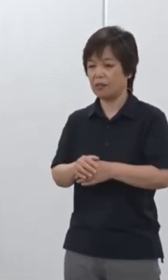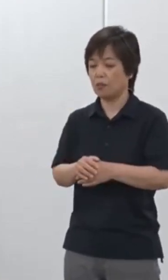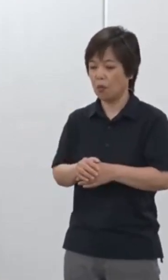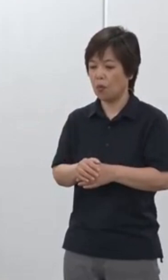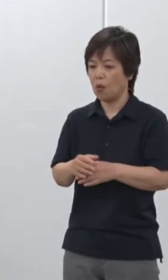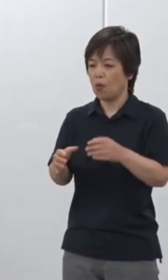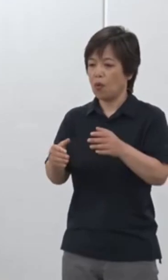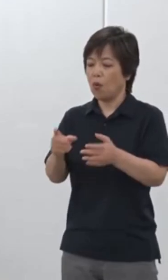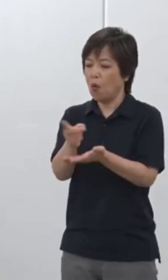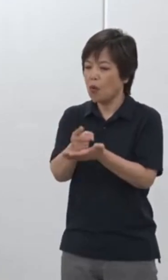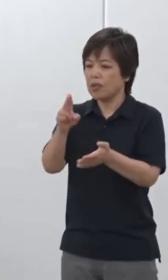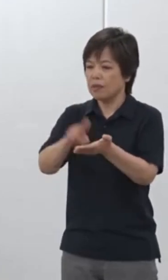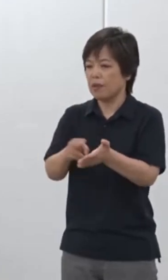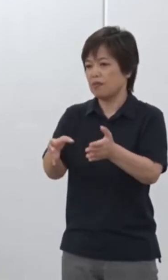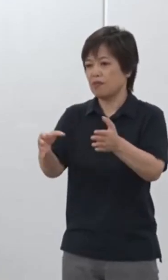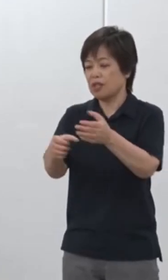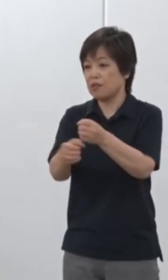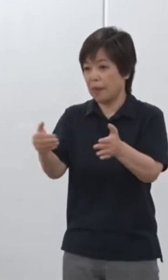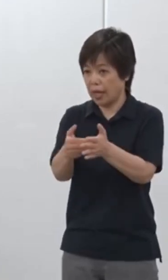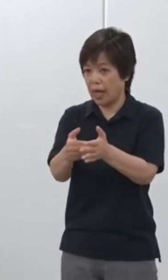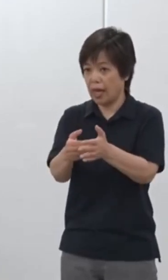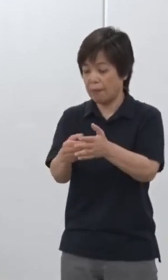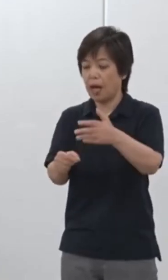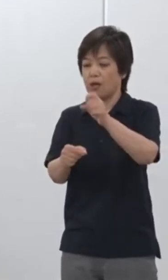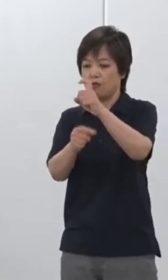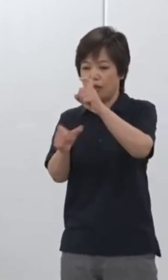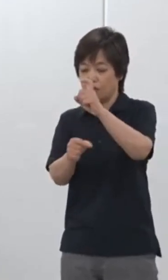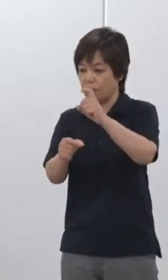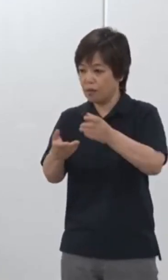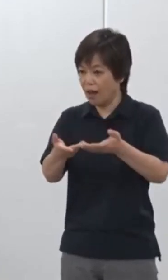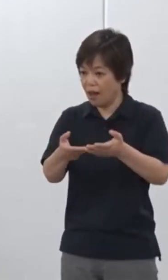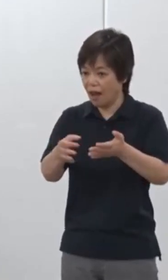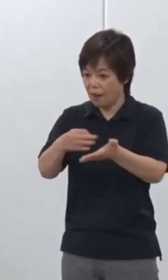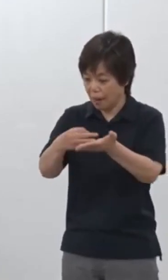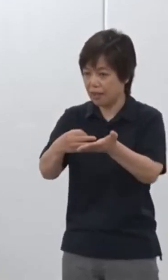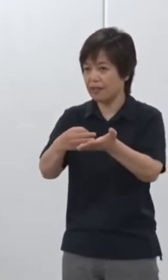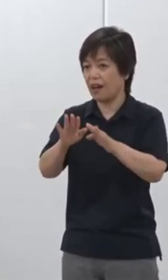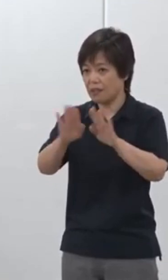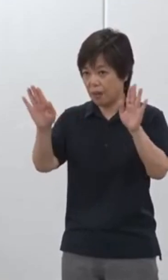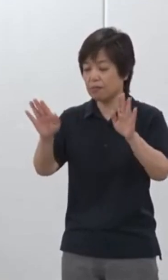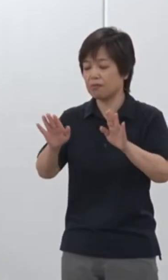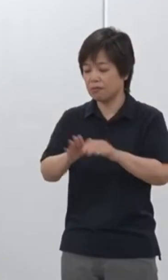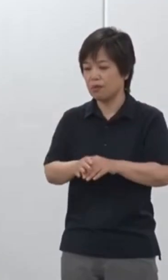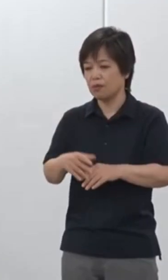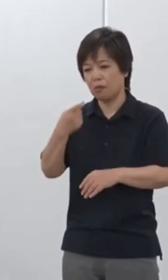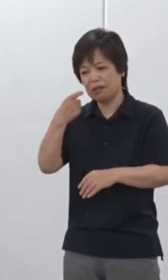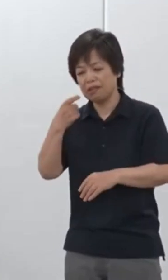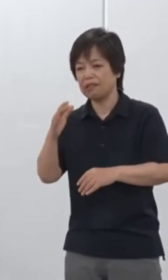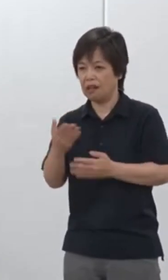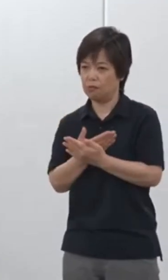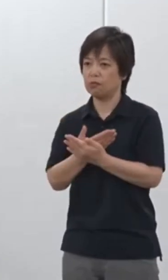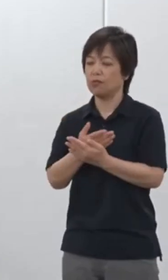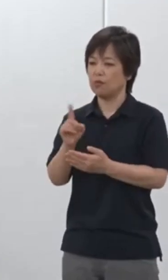針を決めていくのかっていうのが、まあ、あの10月からの発売っていうお尻がありますの で、まあ、それが気になるところなんですが、そ